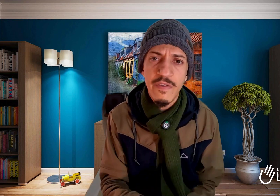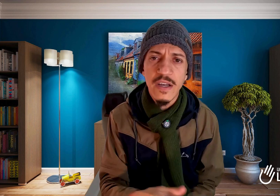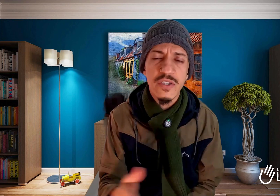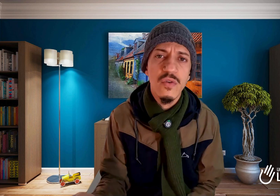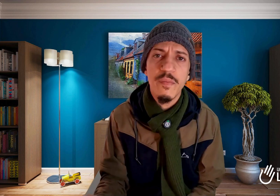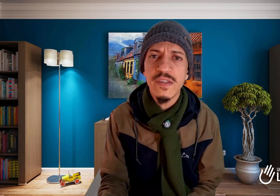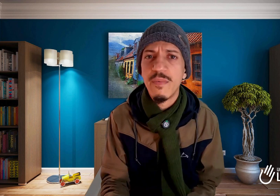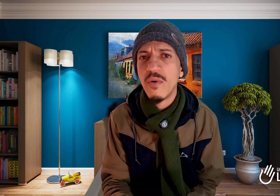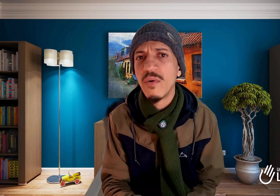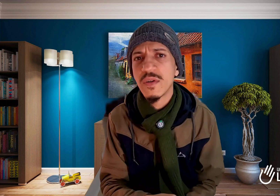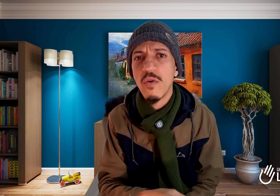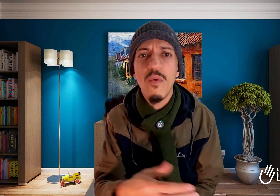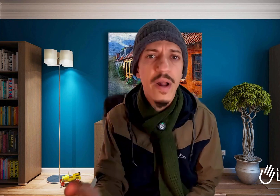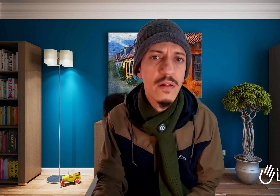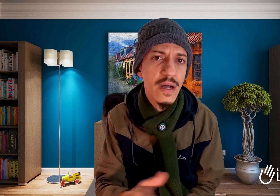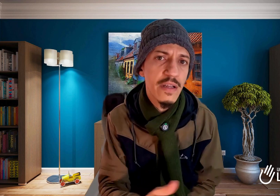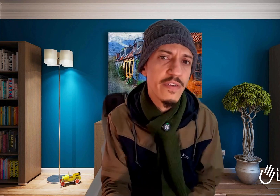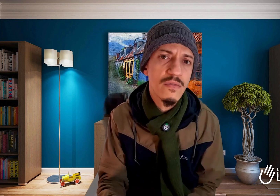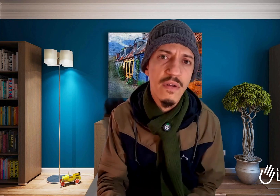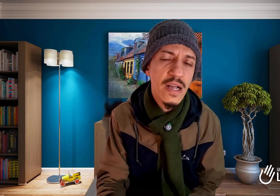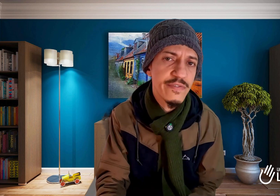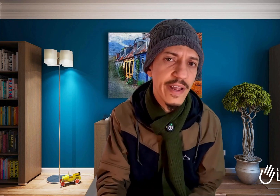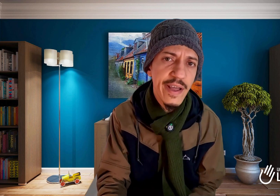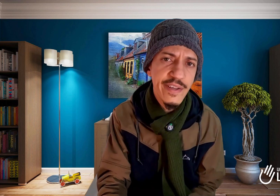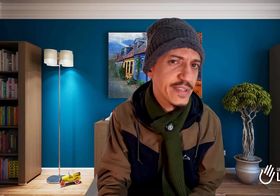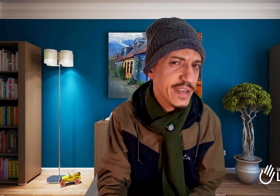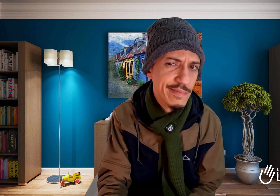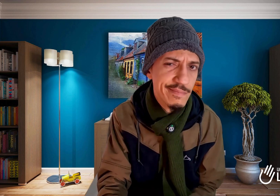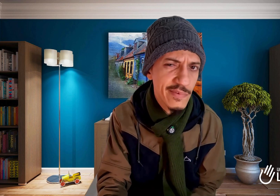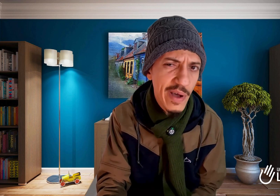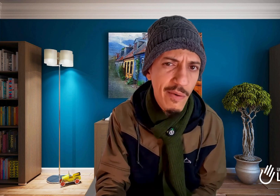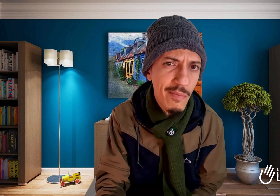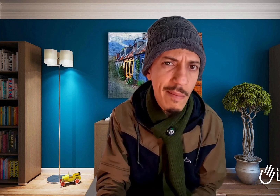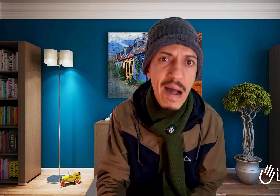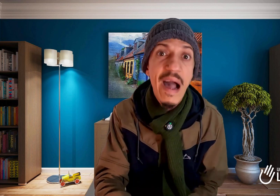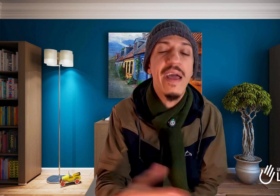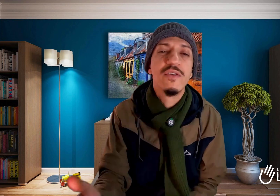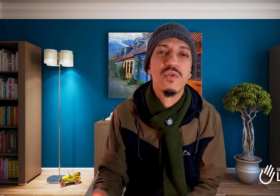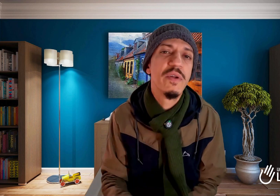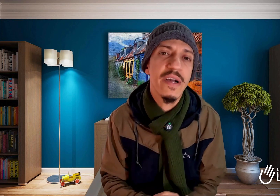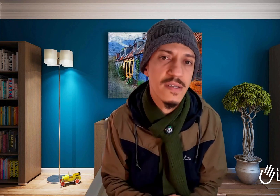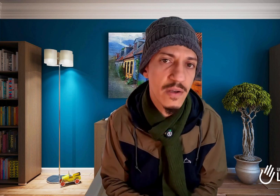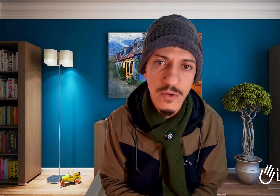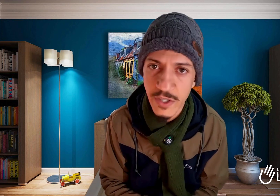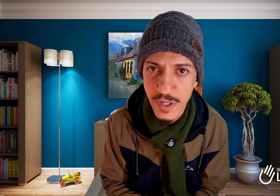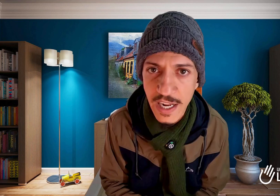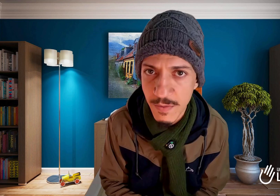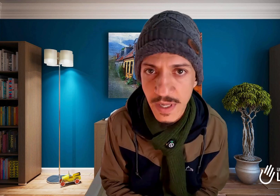viajando com minha esposa ou morando cada vez num lugar diferente e não é uma barreira de comunicação os regionalismos da Libras,